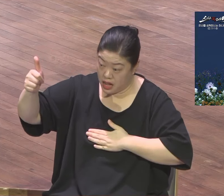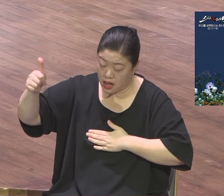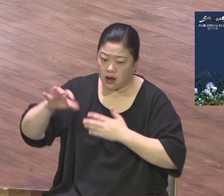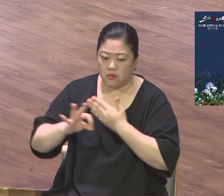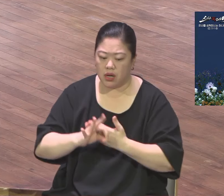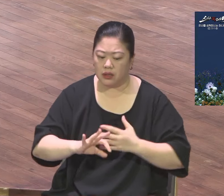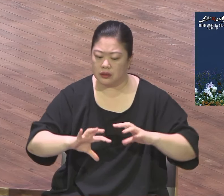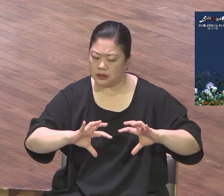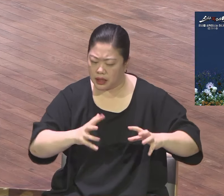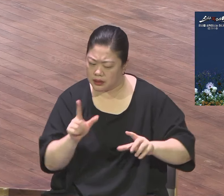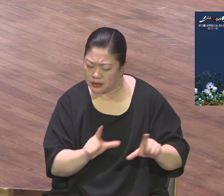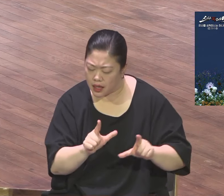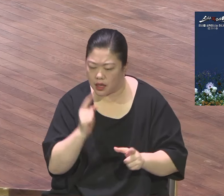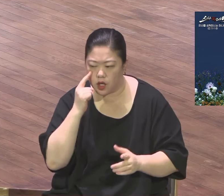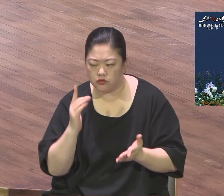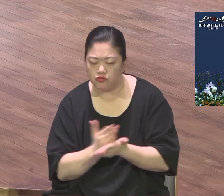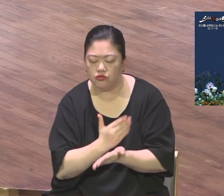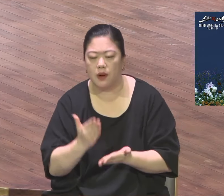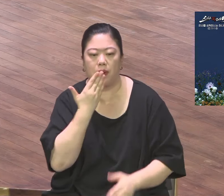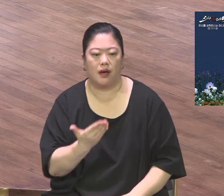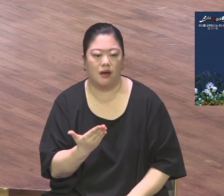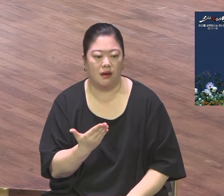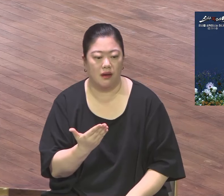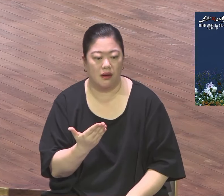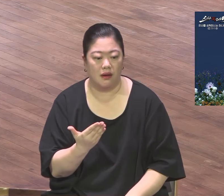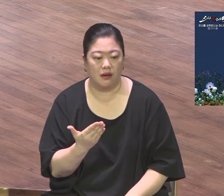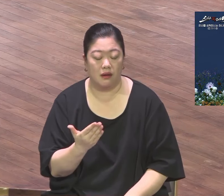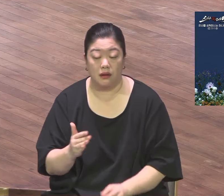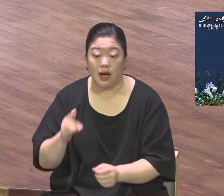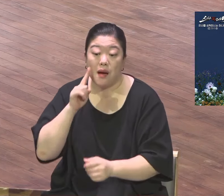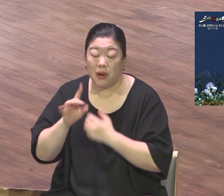누구냐? 하나님이 어떤 분이신가?